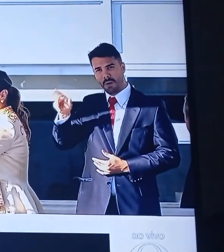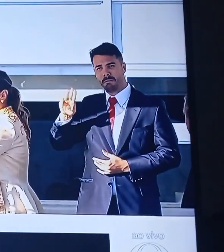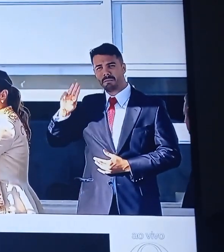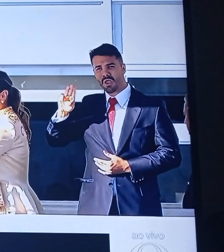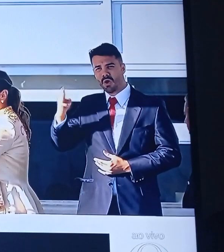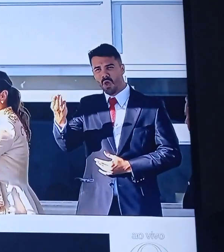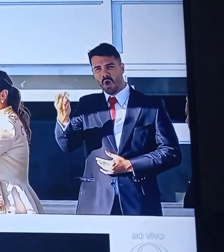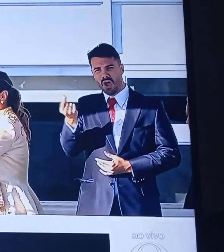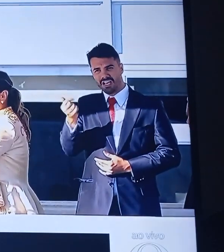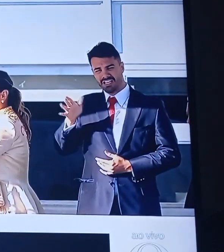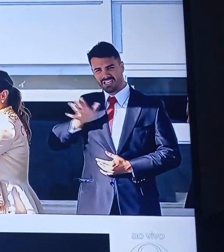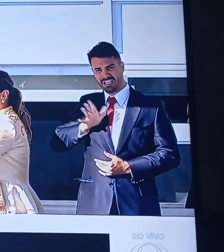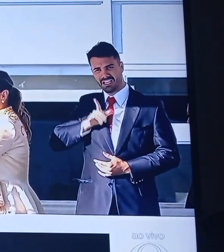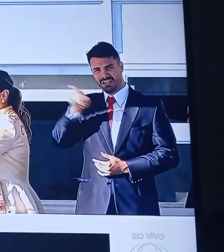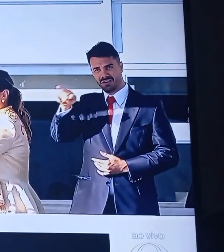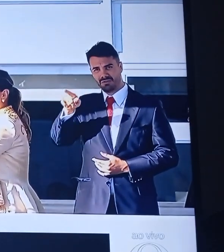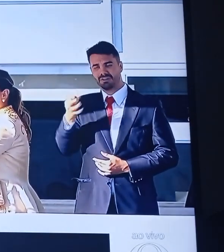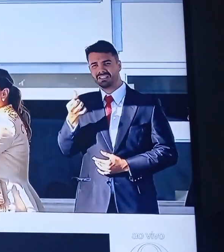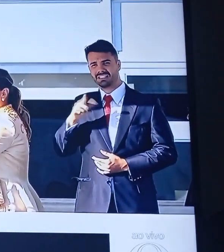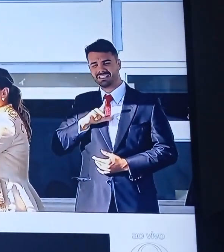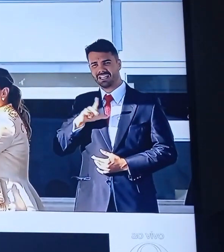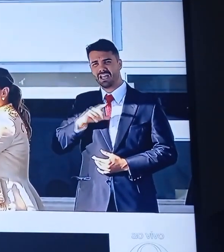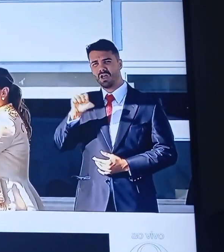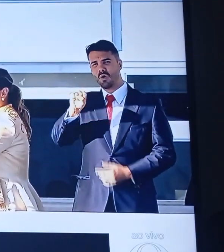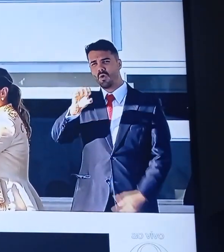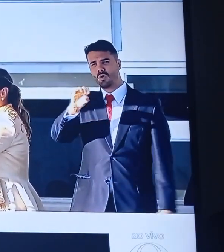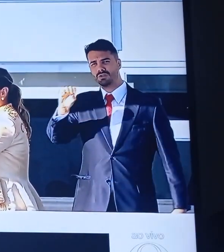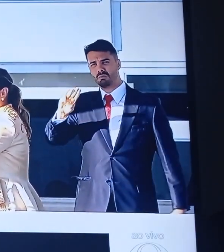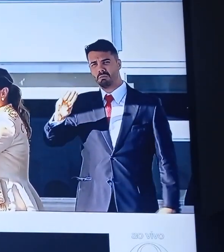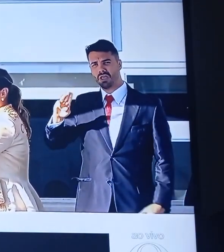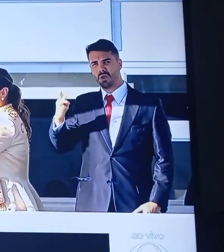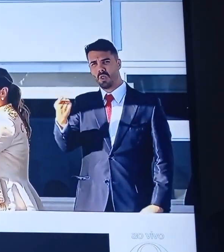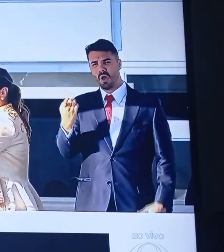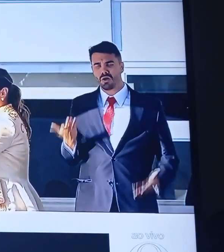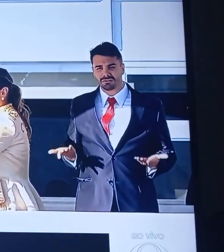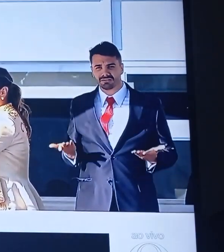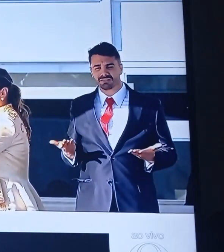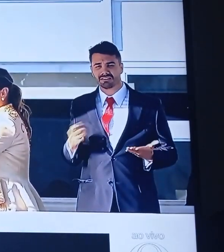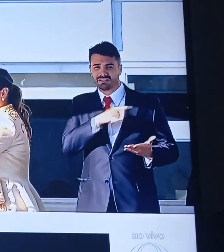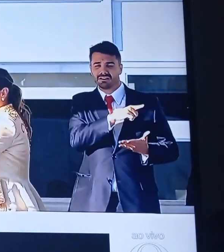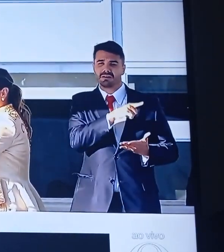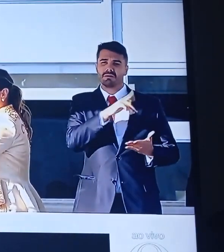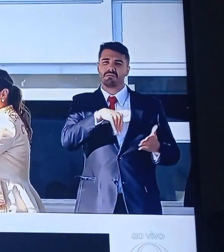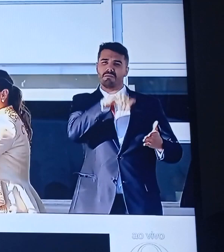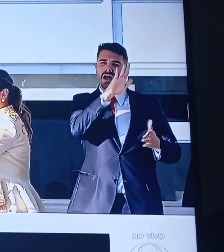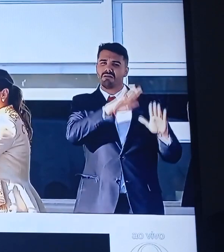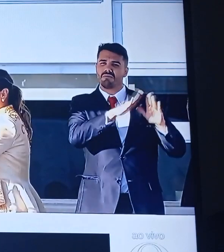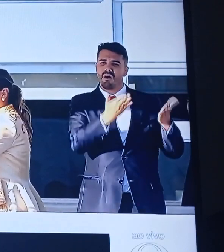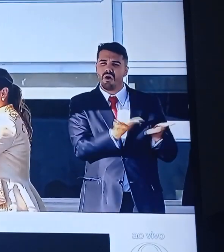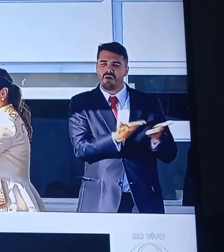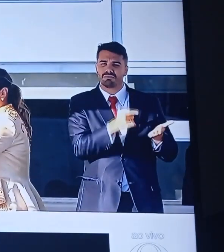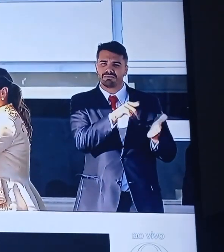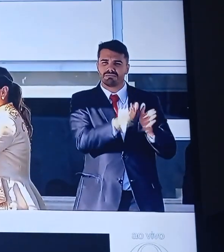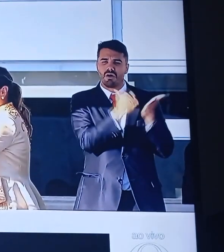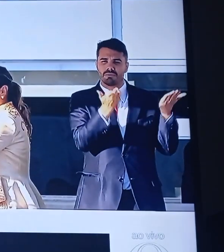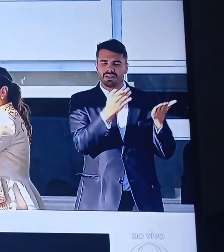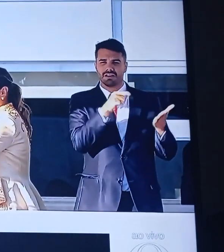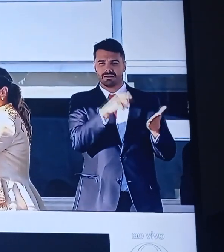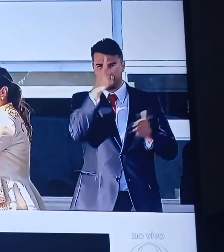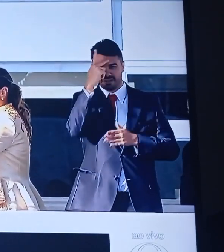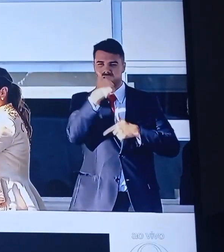riqueza equivalente ao patrimônio dos 100 milhões mais pobres do país. Que um trabalhador ou